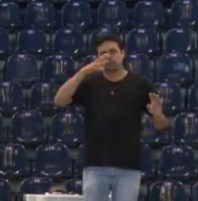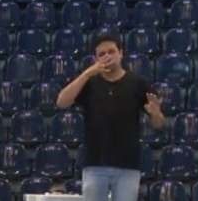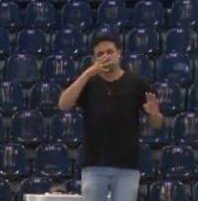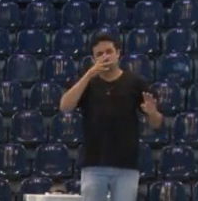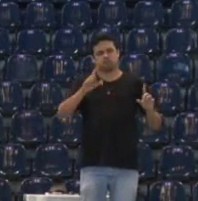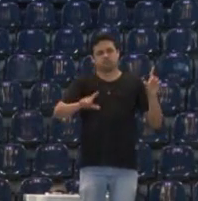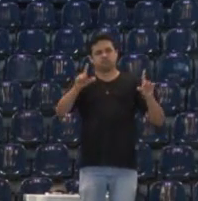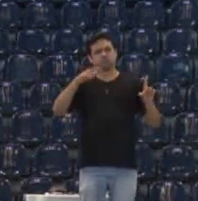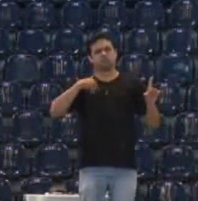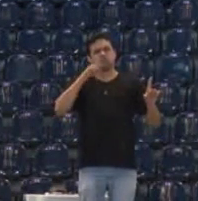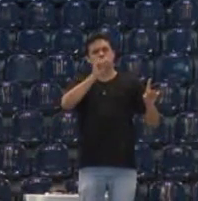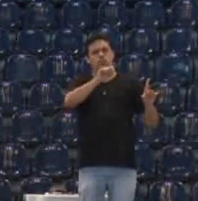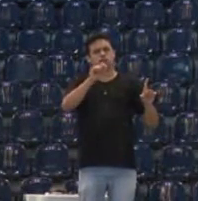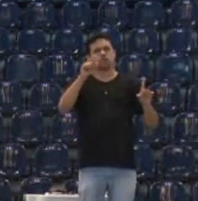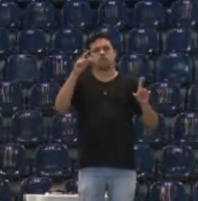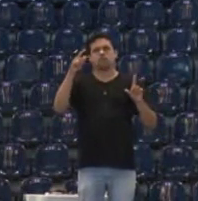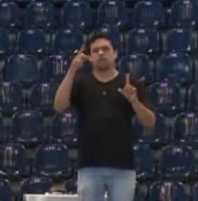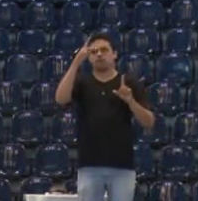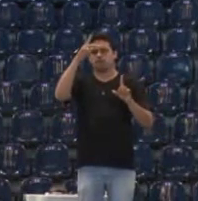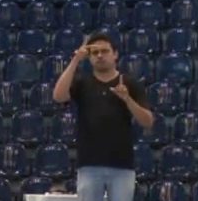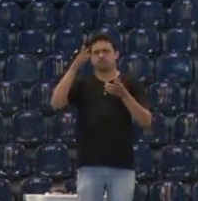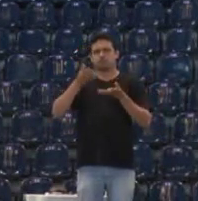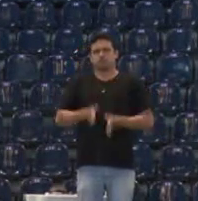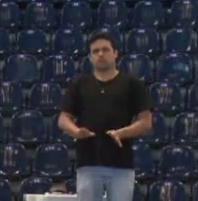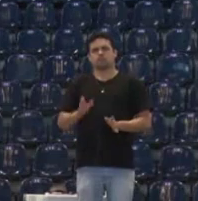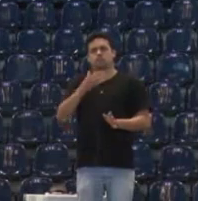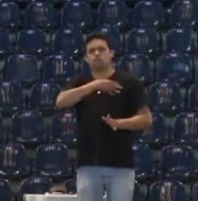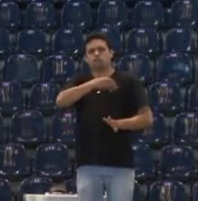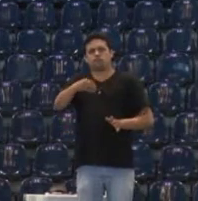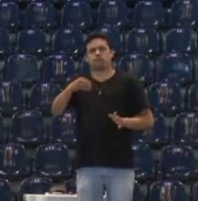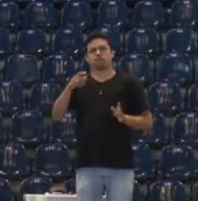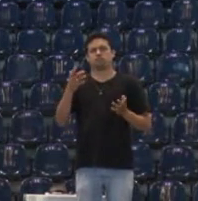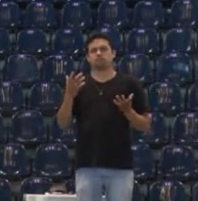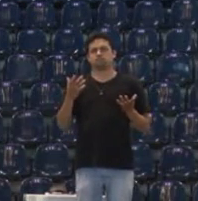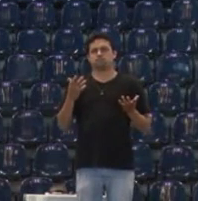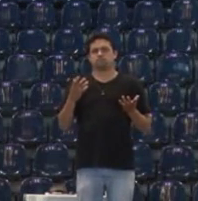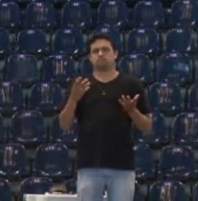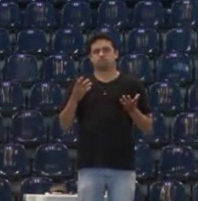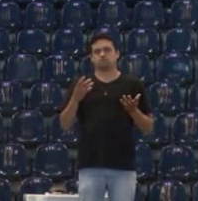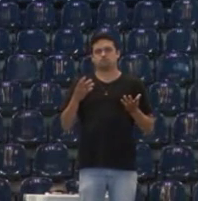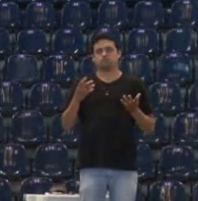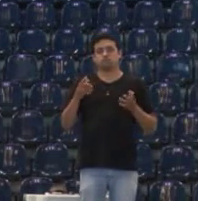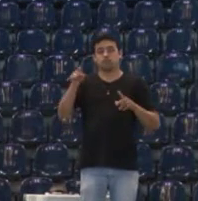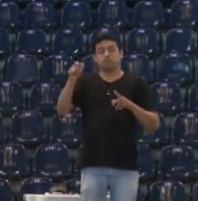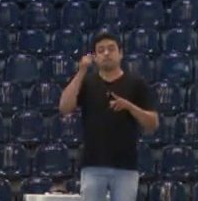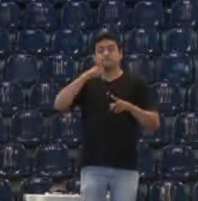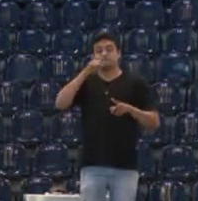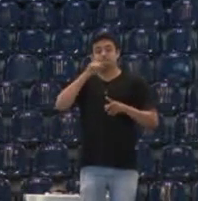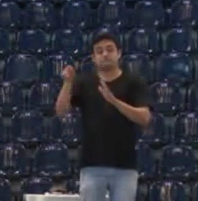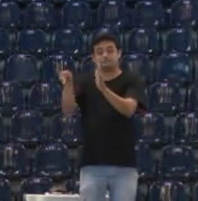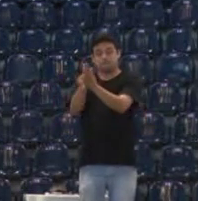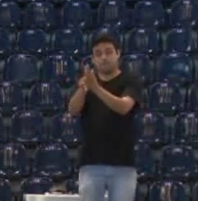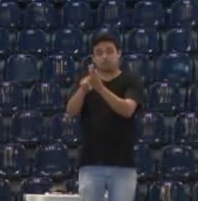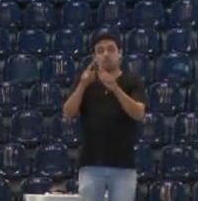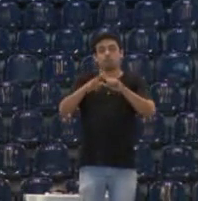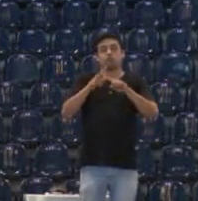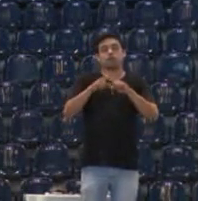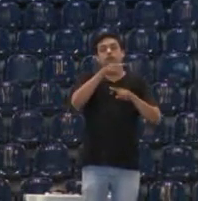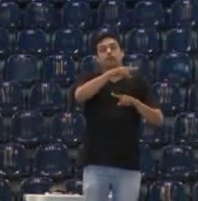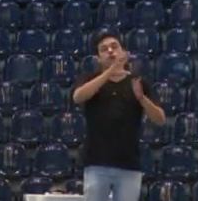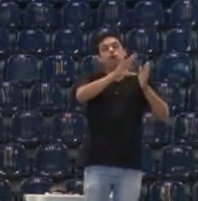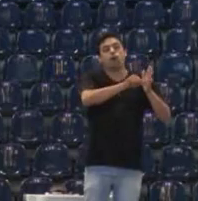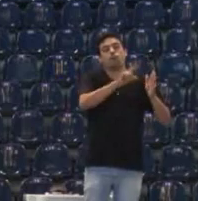pensar o que diabo é progenitora pelo amor de deus já pensaram se mais o camarada robô do